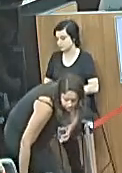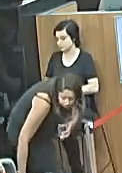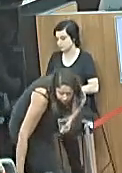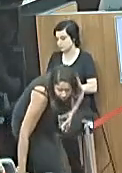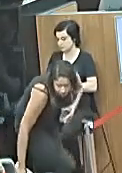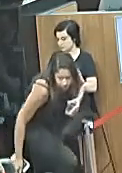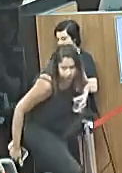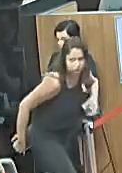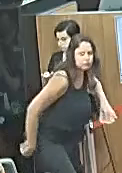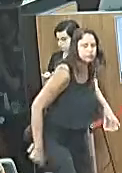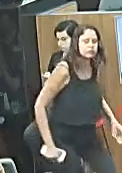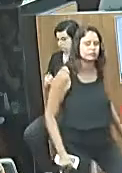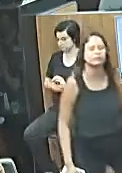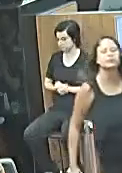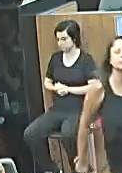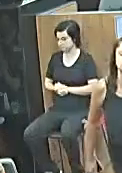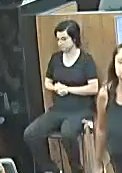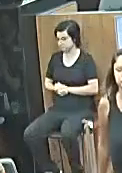esses três